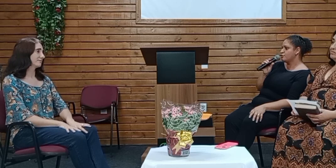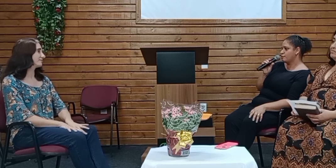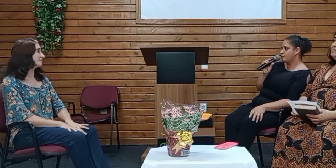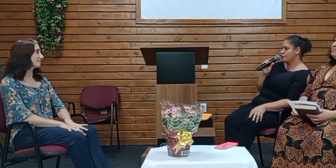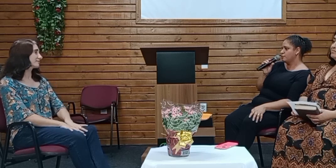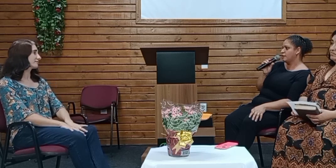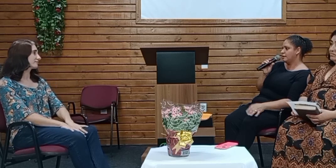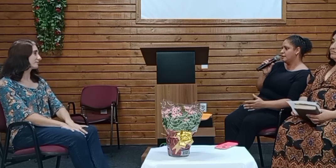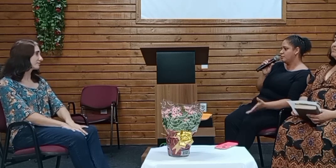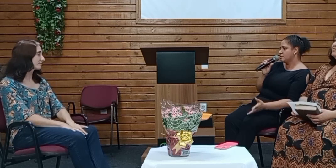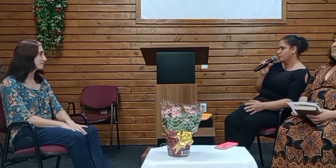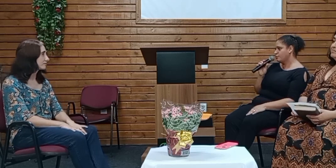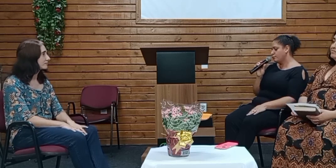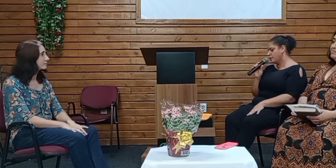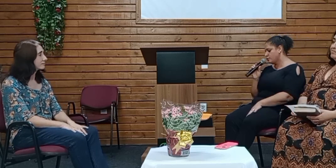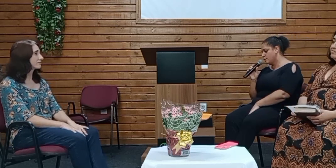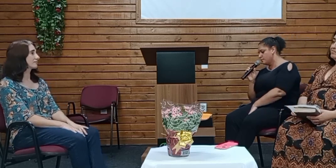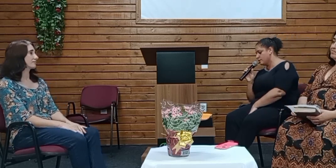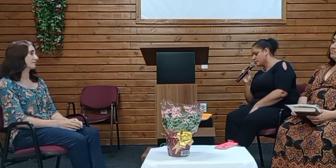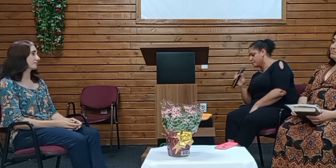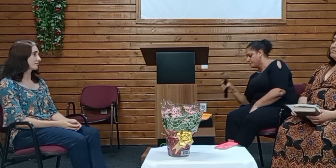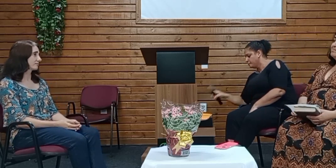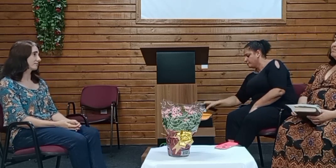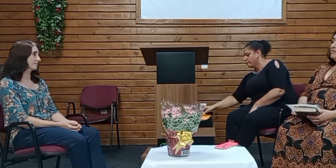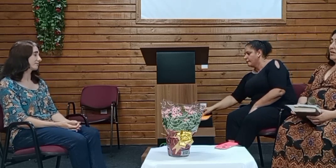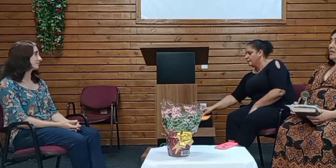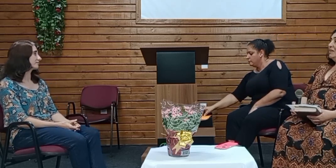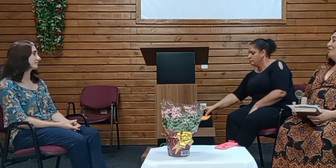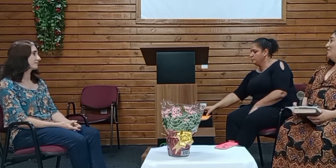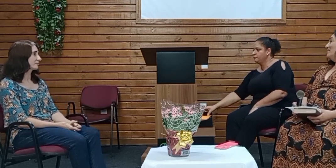muito desenvolvido, né, na Libras, é muito fluente em Libras.